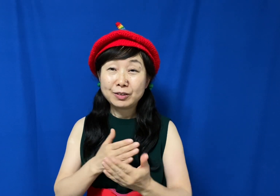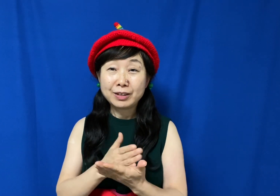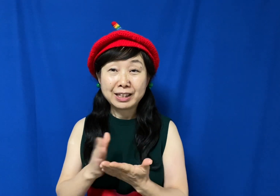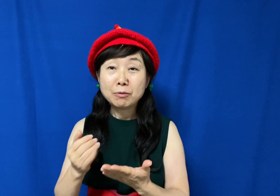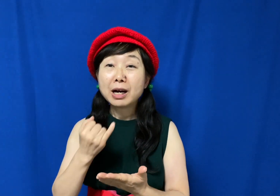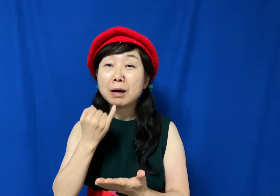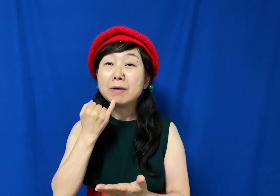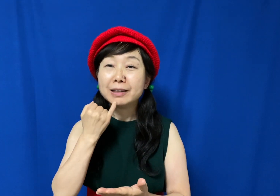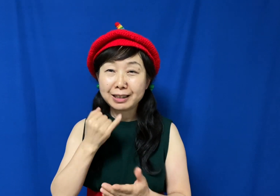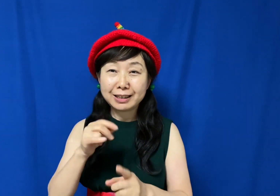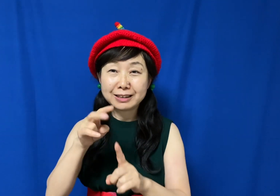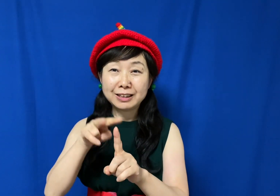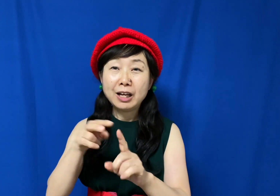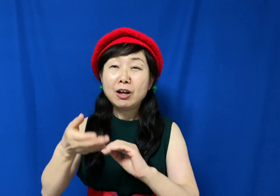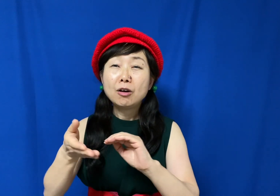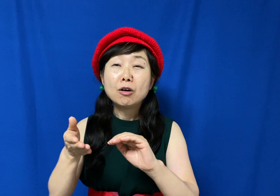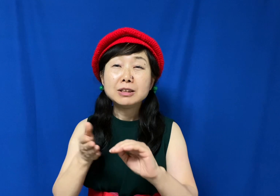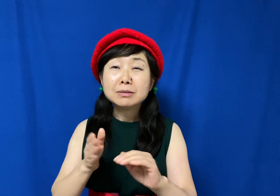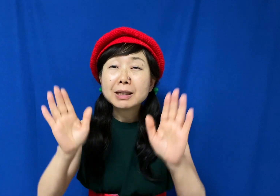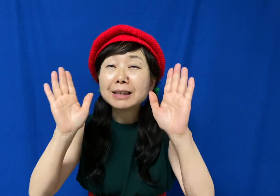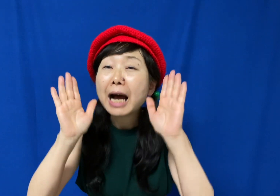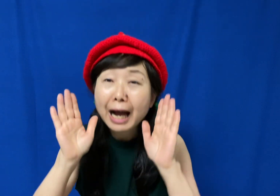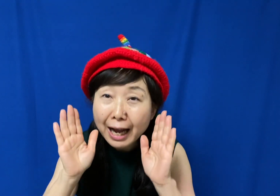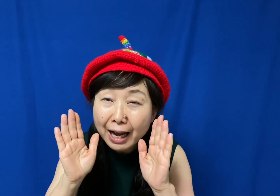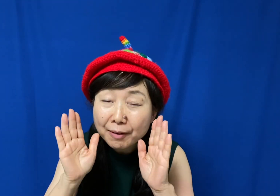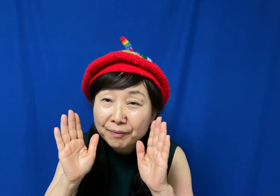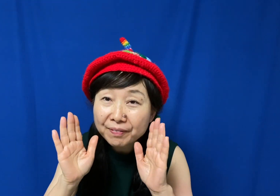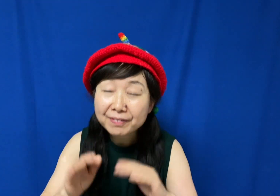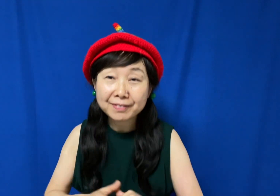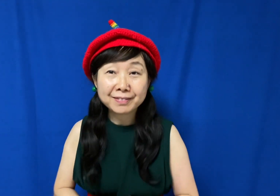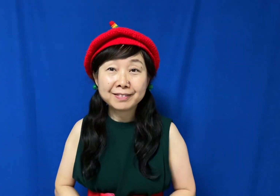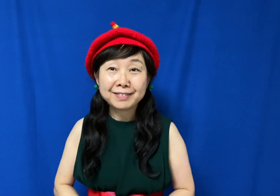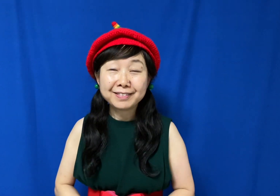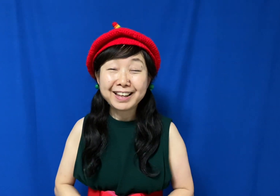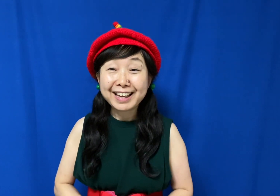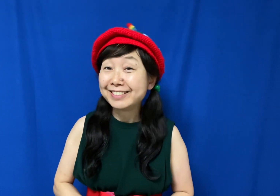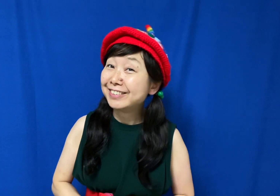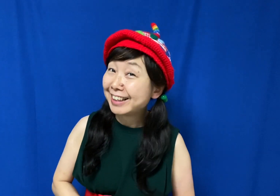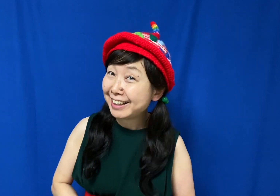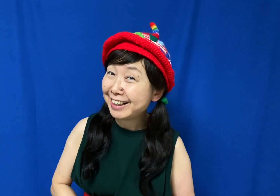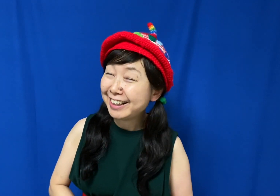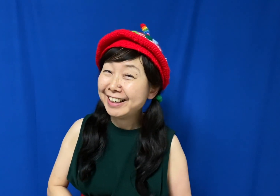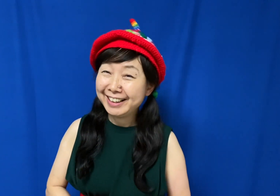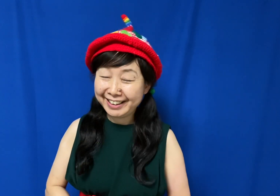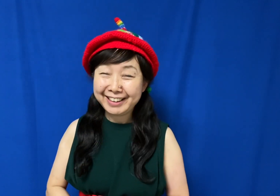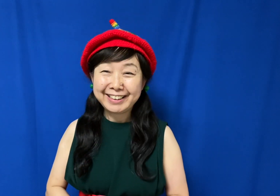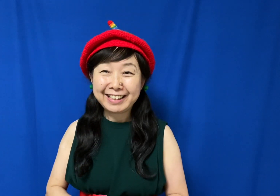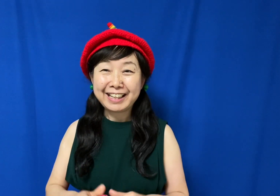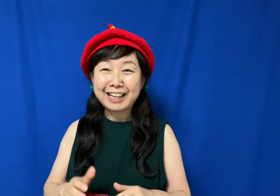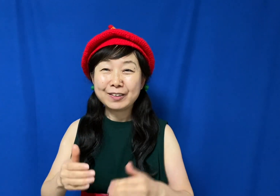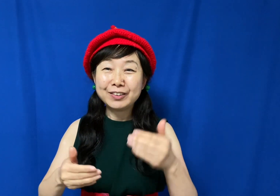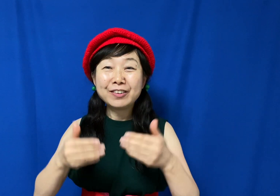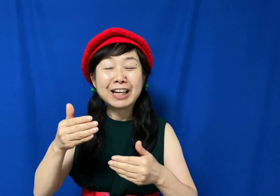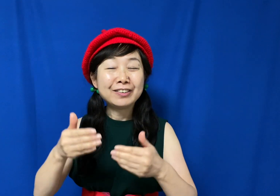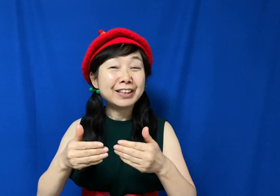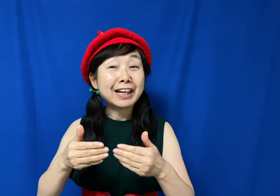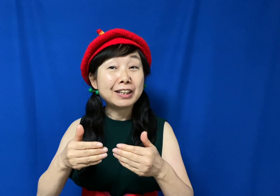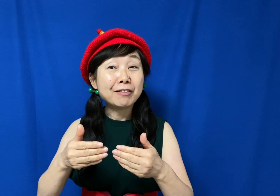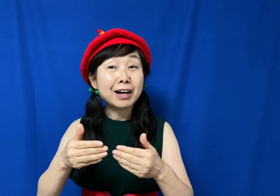れでも構わないです。小島さんでやるのかな。動画の中では